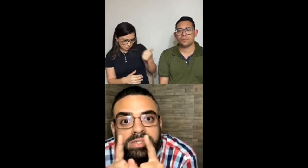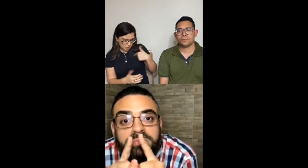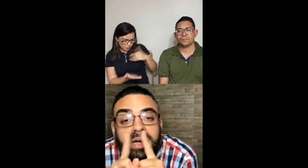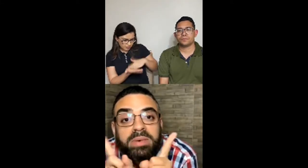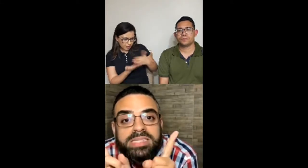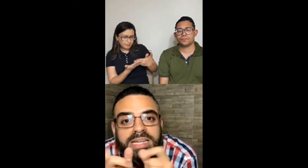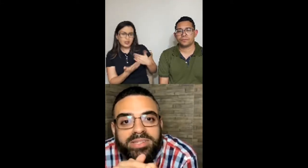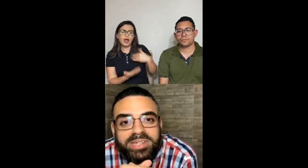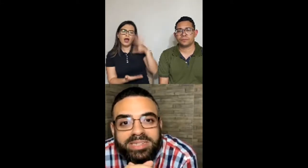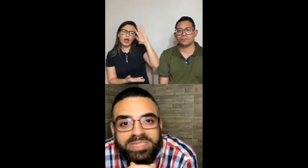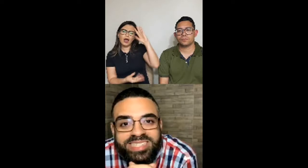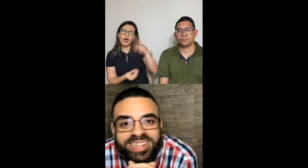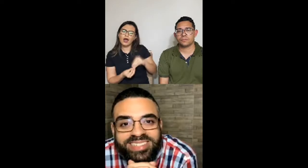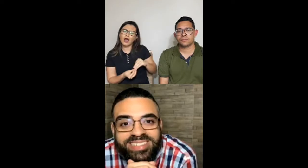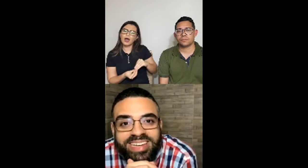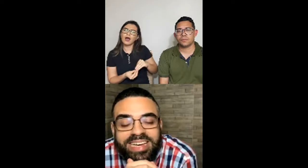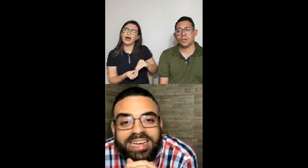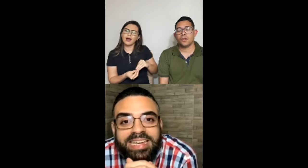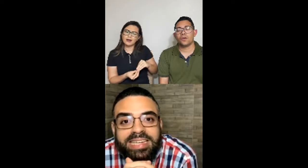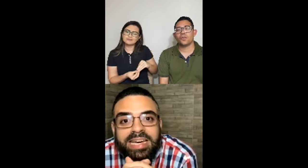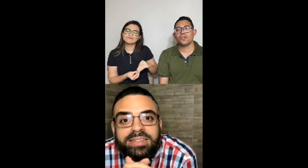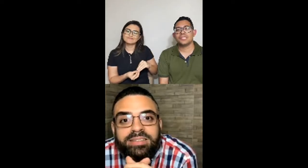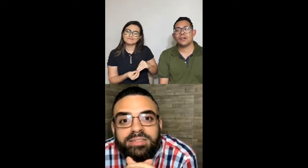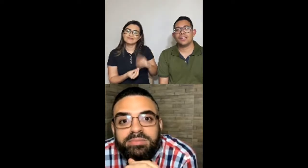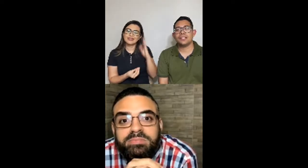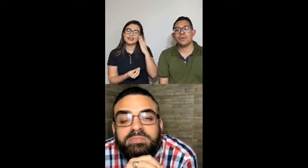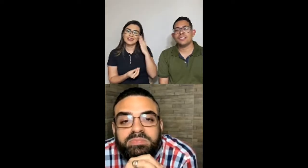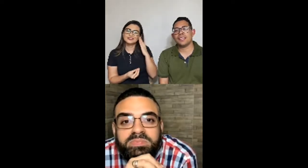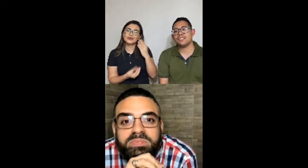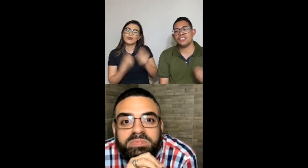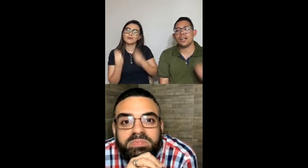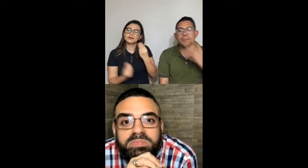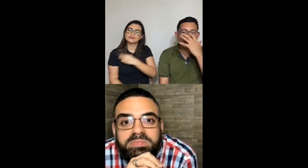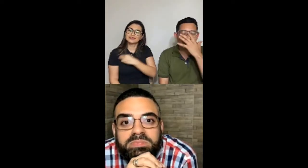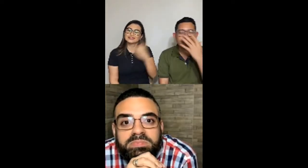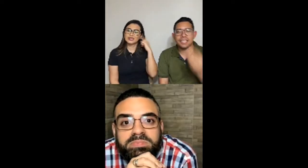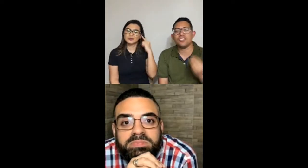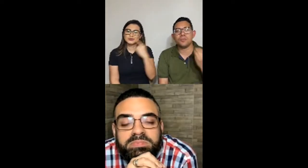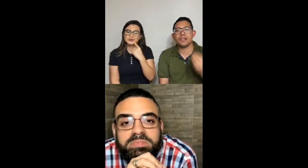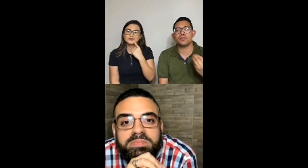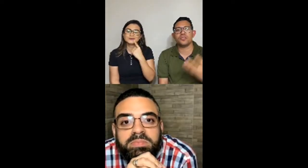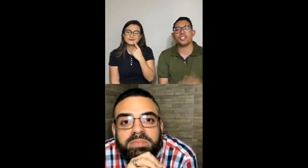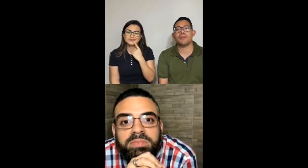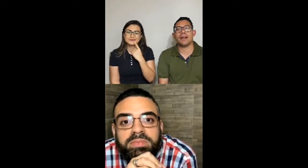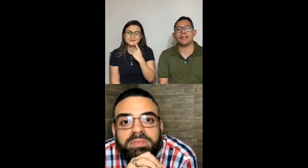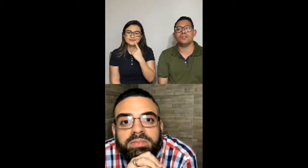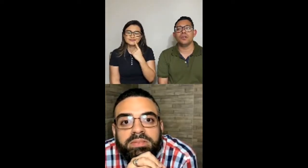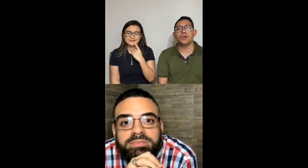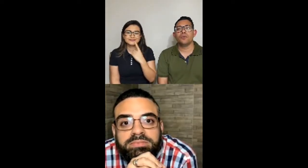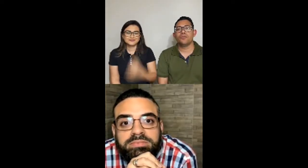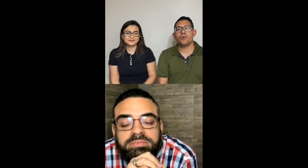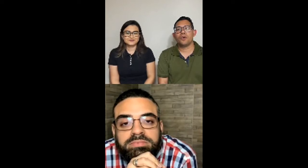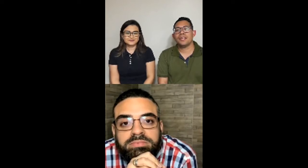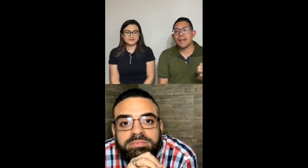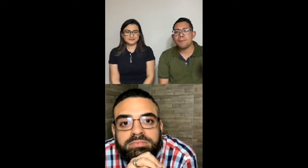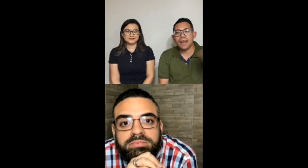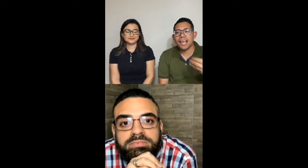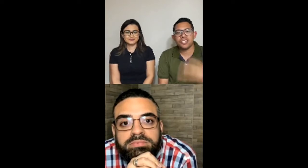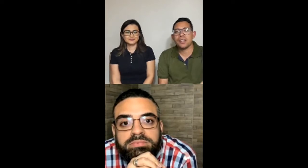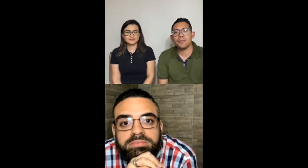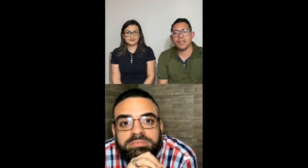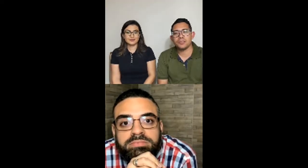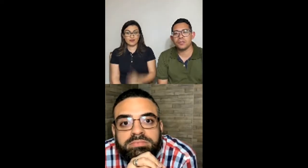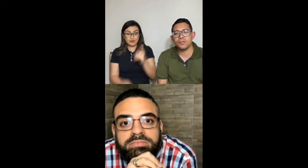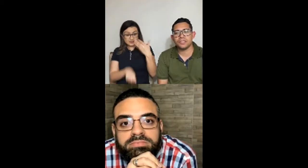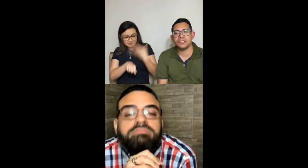chamado missionário na igreja local, na realidade local. Saulo, então esse chamado, esse entendimento do chamado, e aí foi na